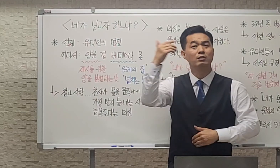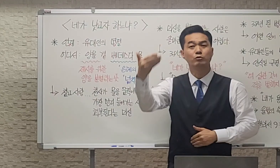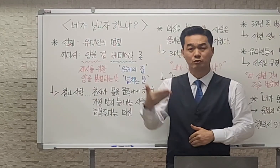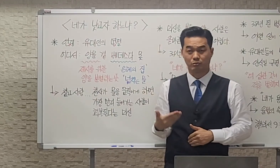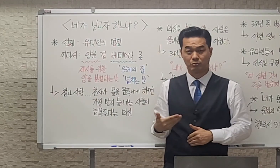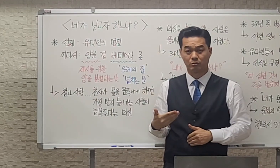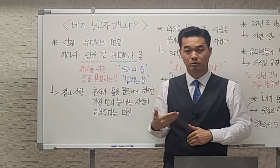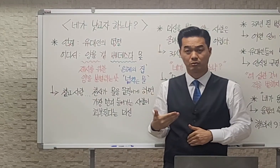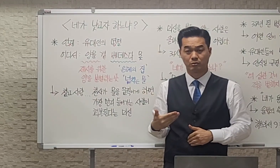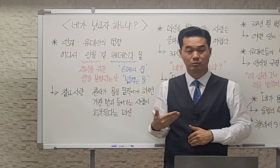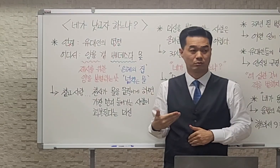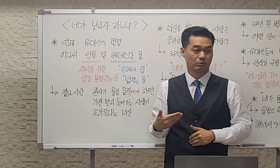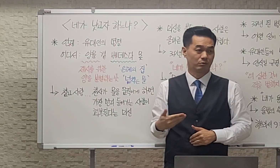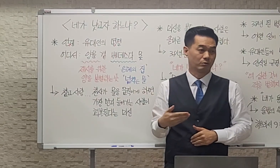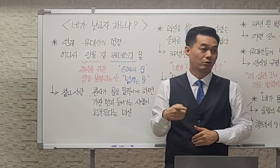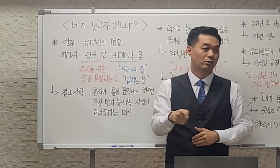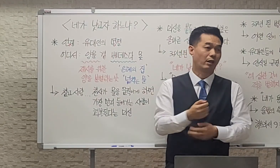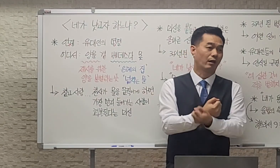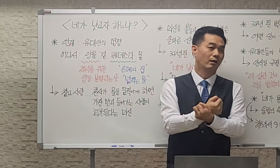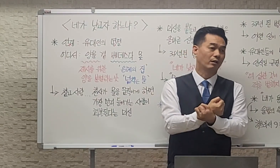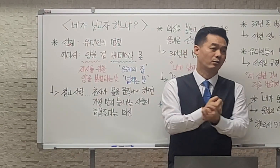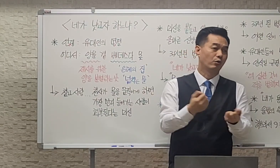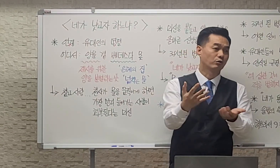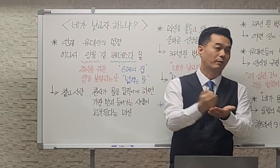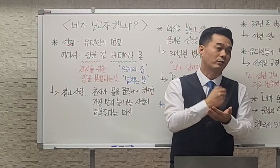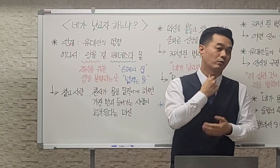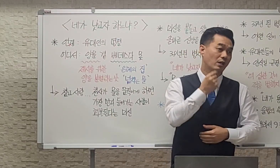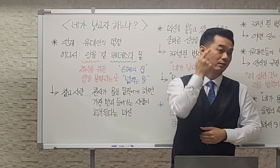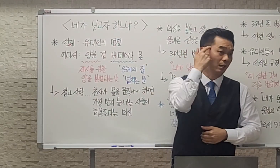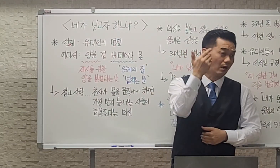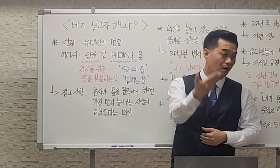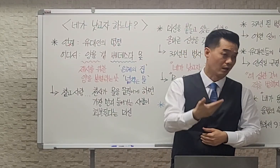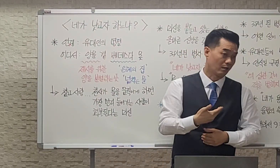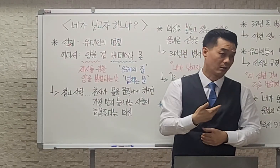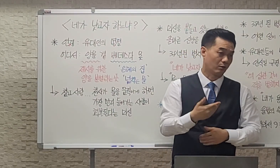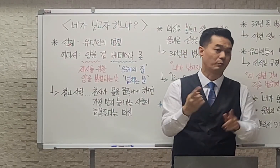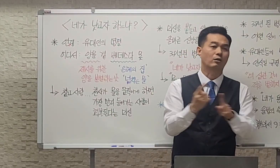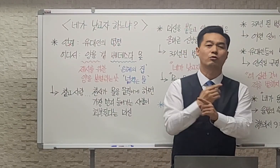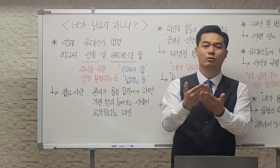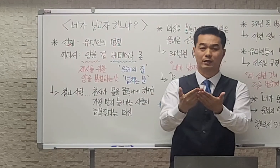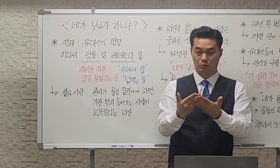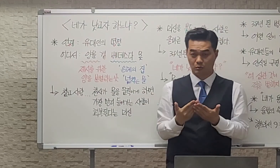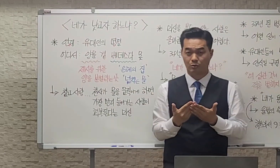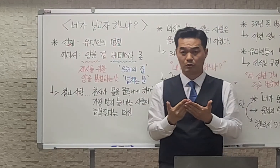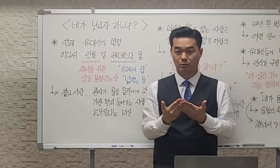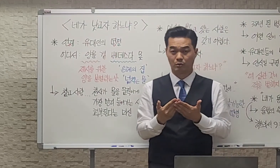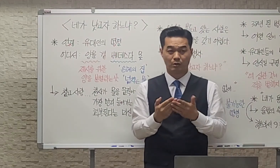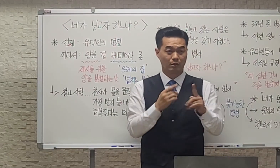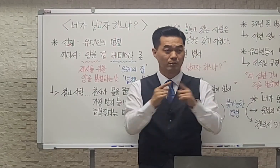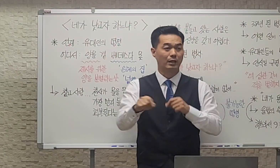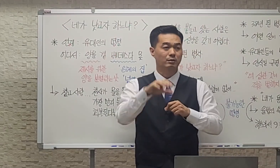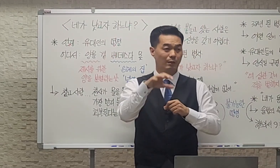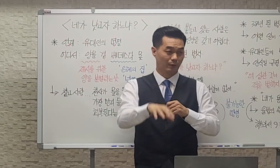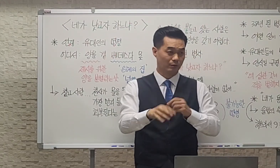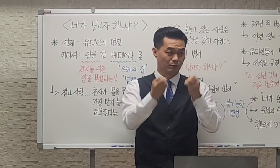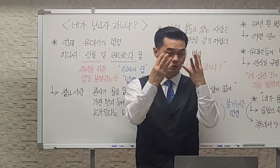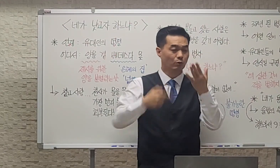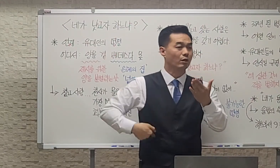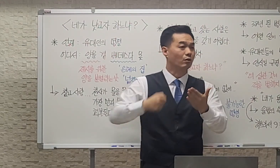질문, 그것을 내가 용서받고자 하느냐로 바꿔서 듣고 그 말씀 앞에서 새롭게